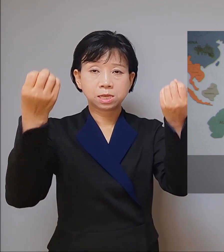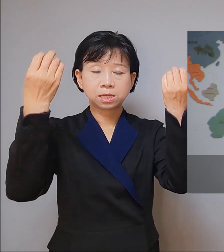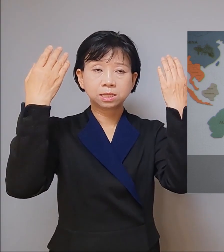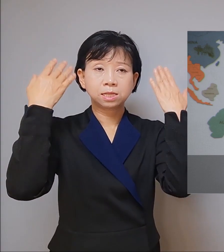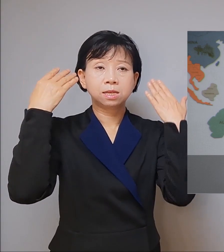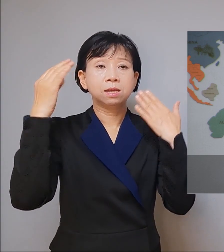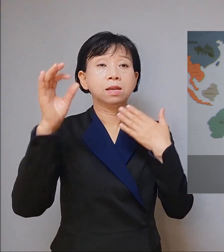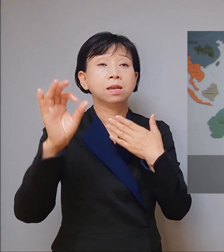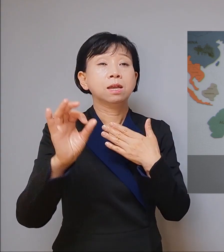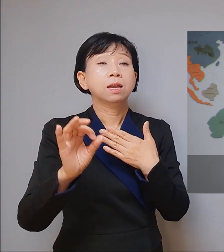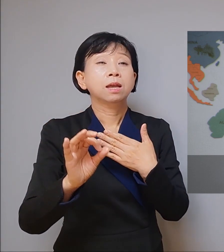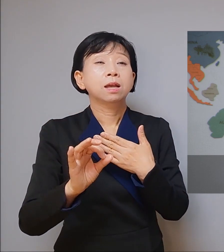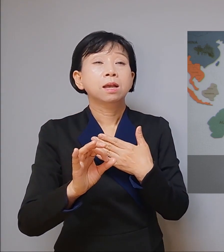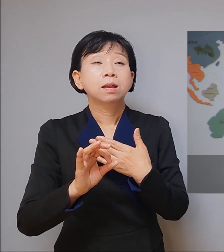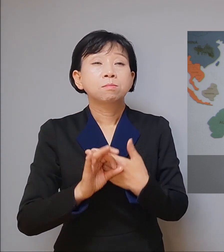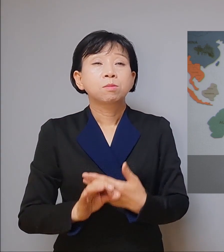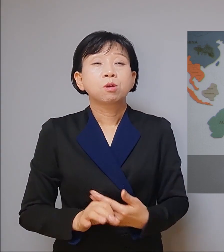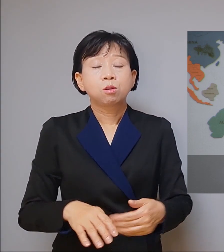겨울이